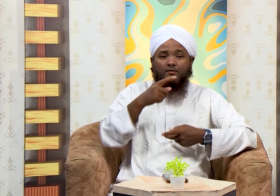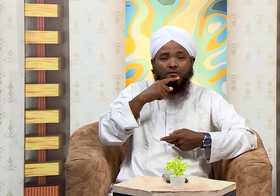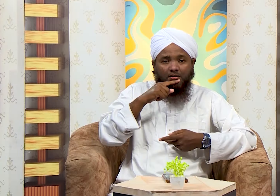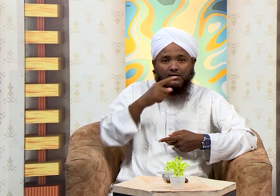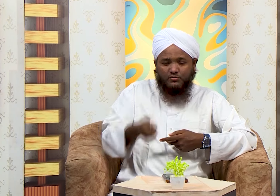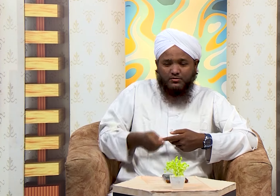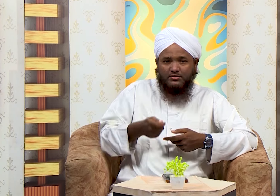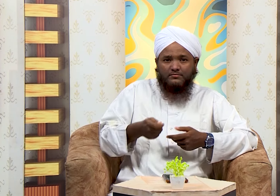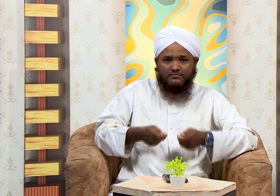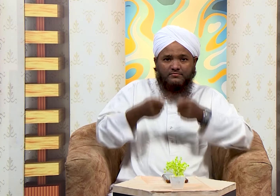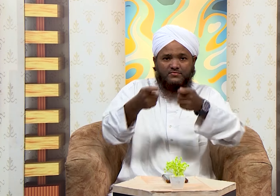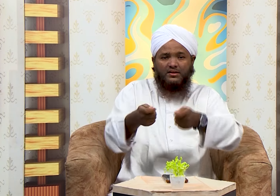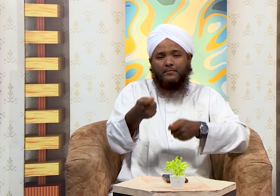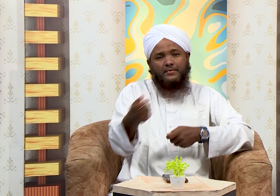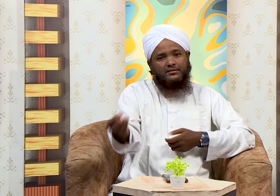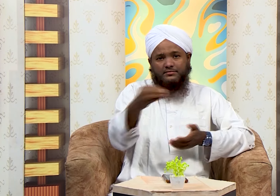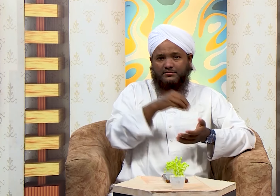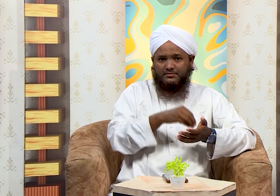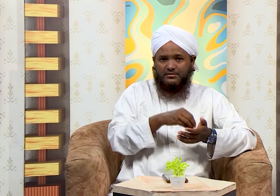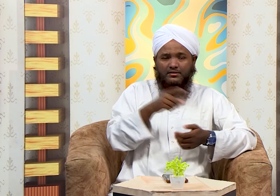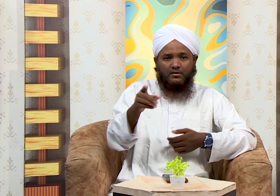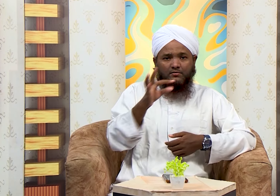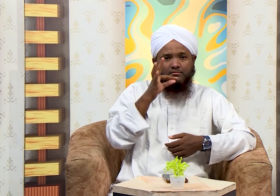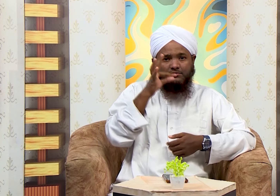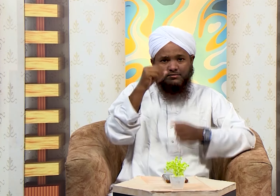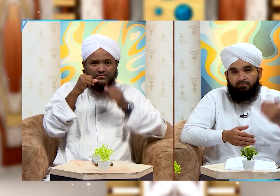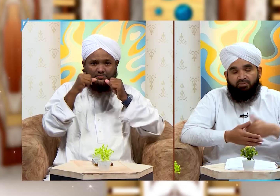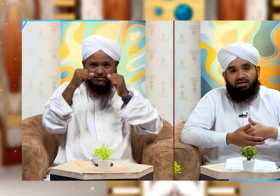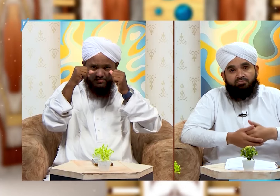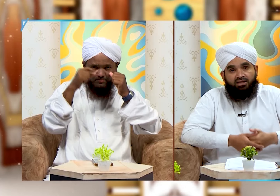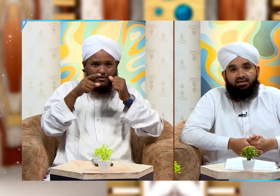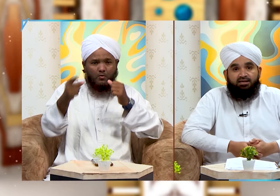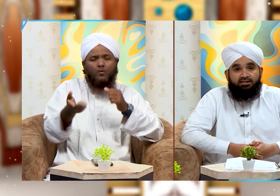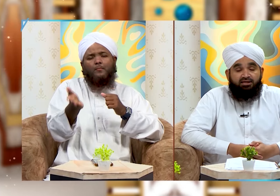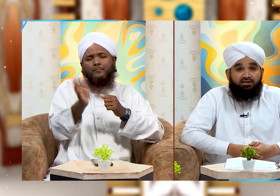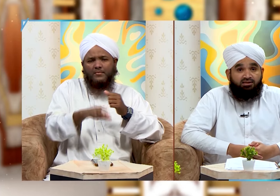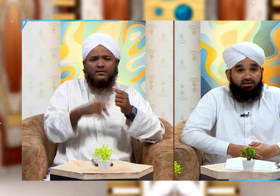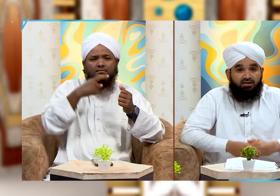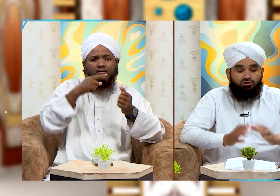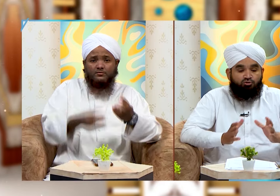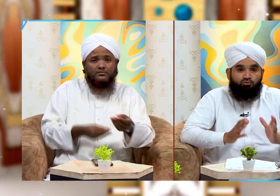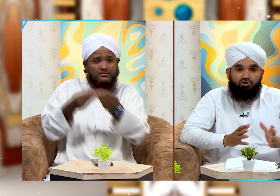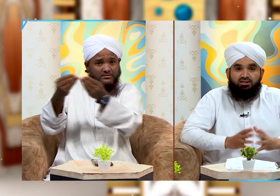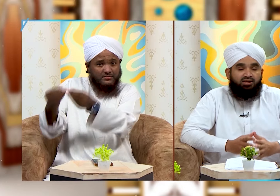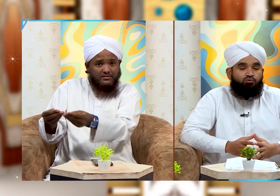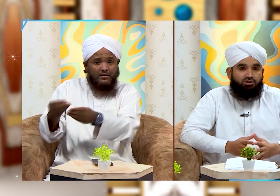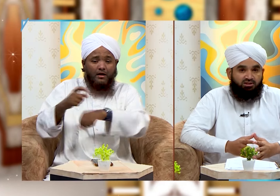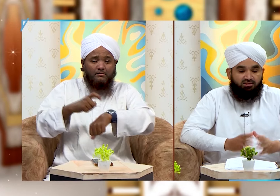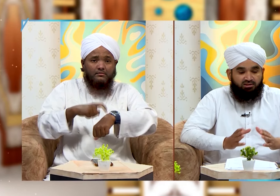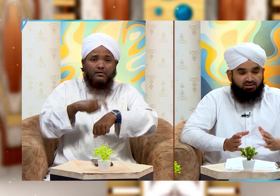خریدی تھی انہوں نے پیمنٹ کر دی اور آپ علیہ السلام نے خجوریں انہیں بعد میں دینی تھی اچھا جو مدت تیہ ہوئی تھی کہ